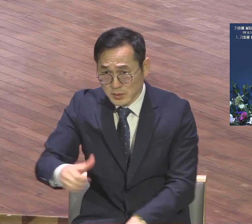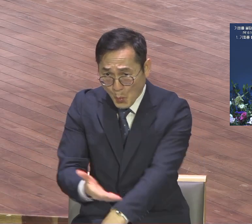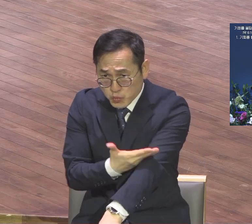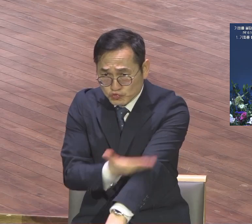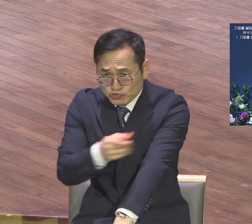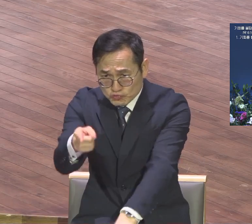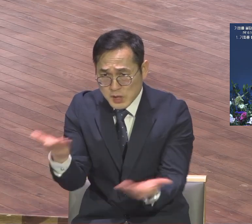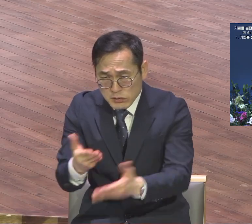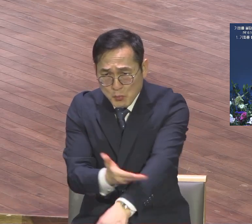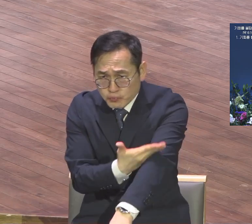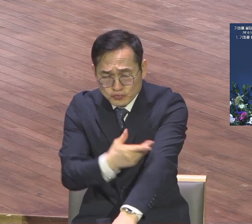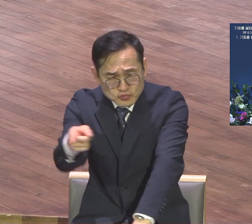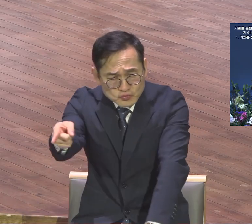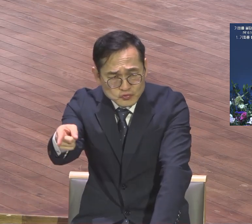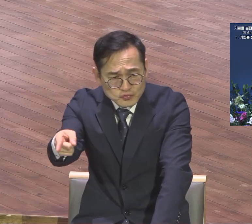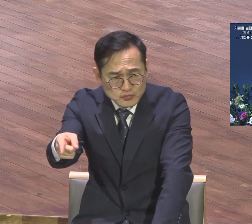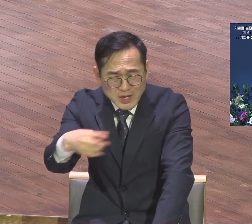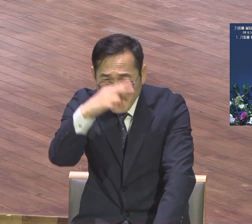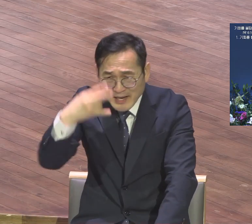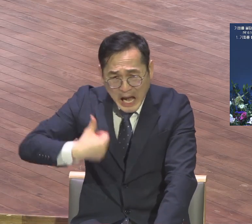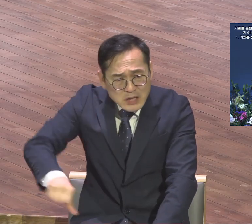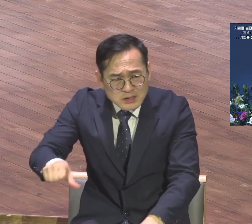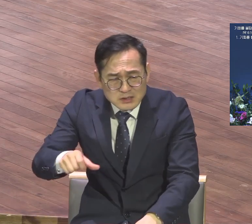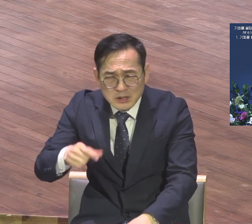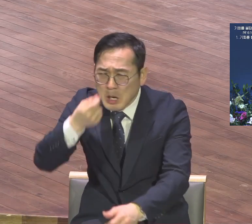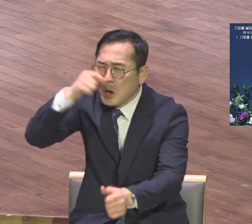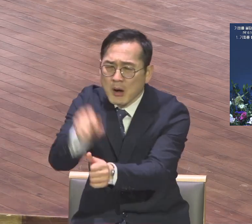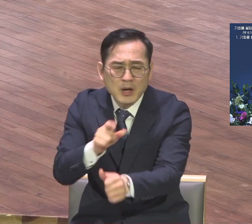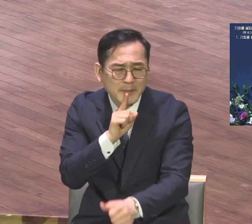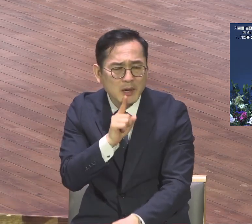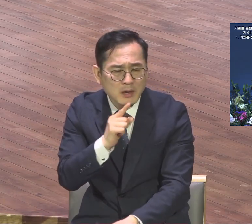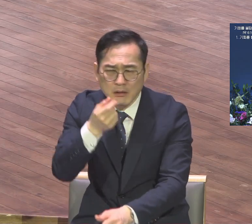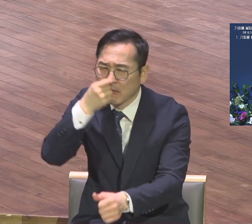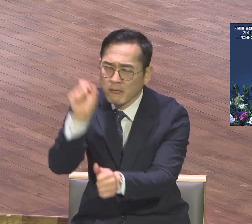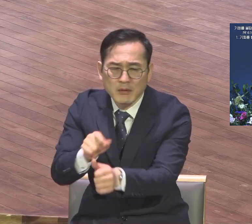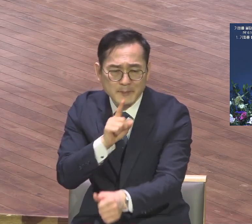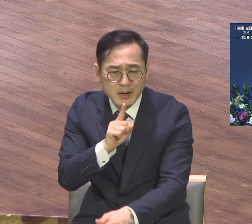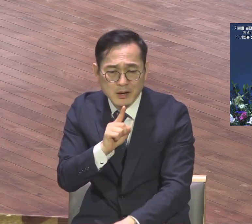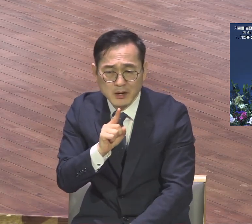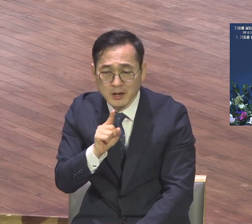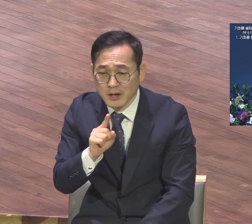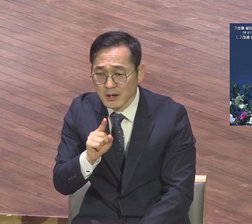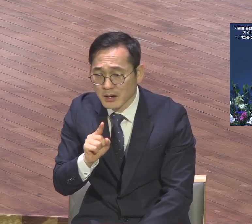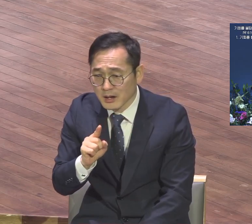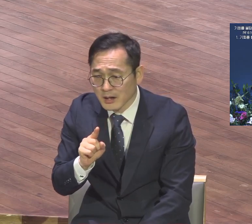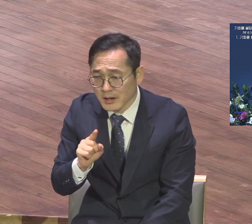이 말 자체가요 엄청 경멸하는 말투예요.